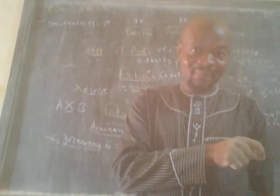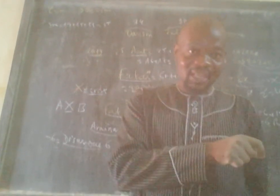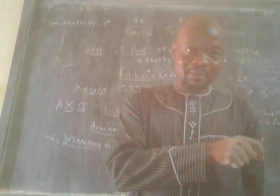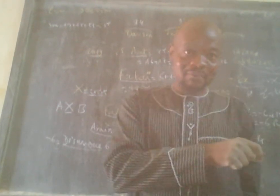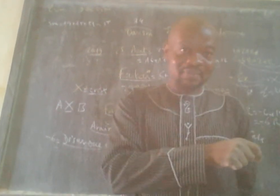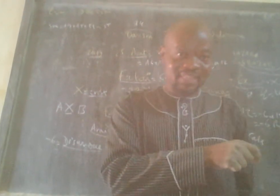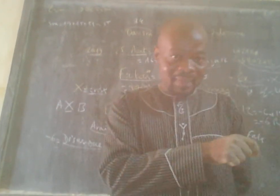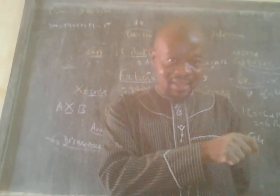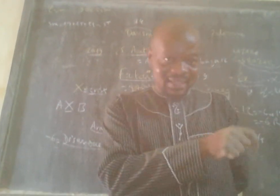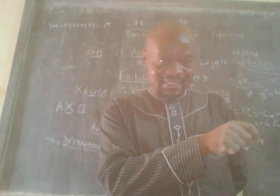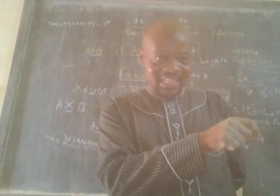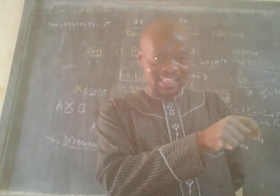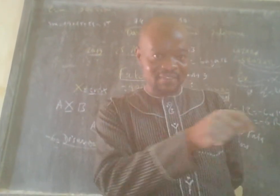quand ma femme n'était pas satisfaite